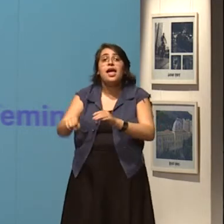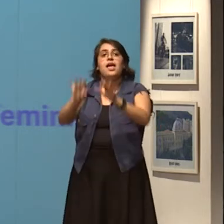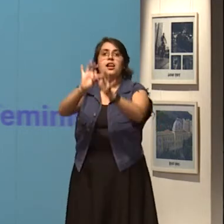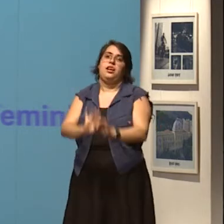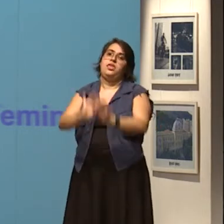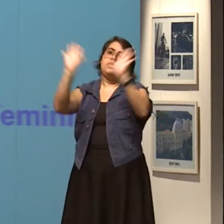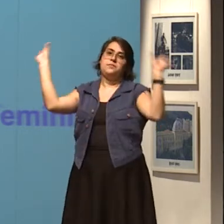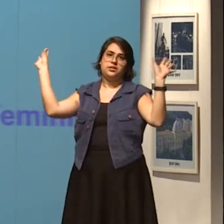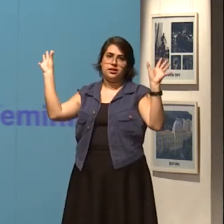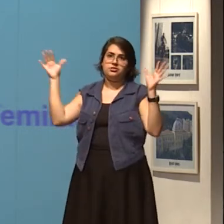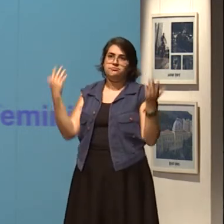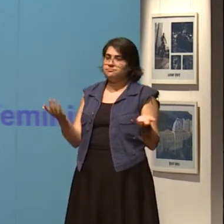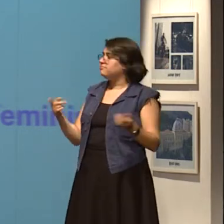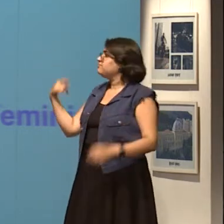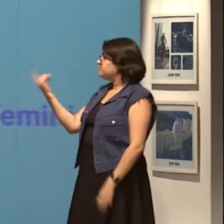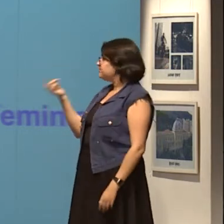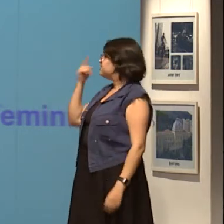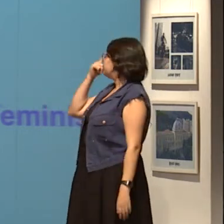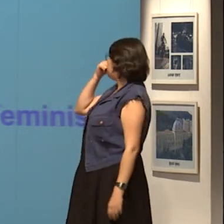anteriormente, o feminismo, ele é liberdade.